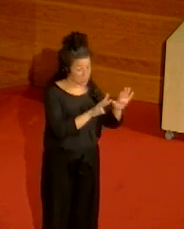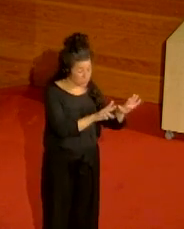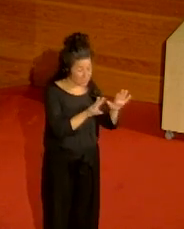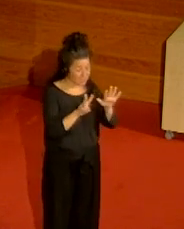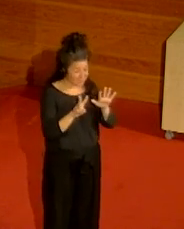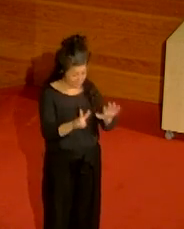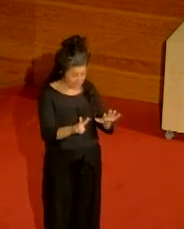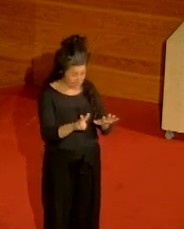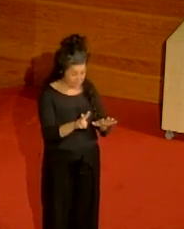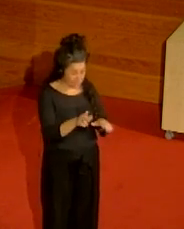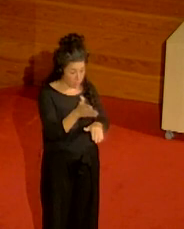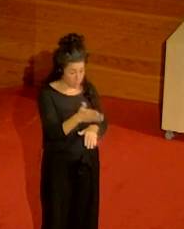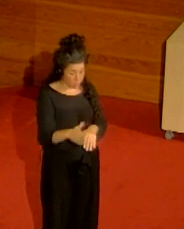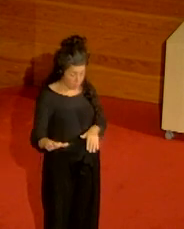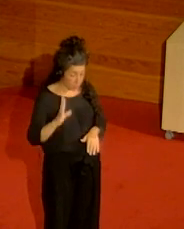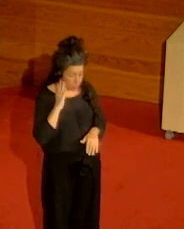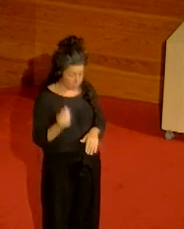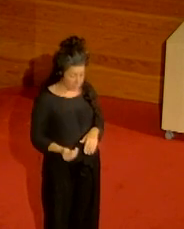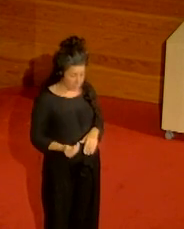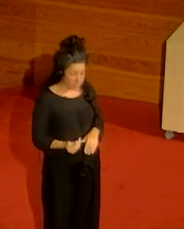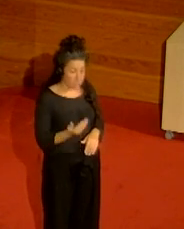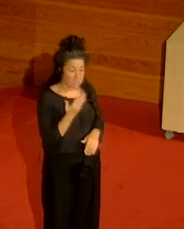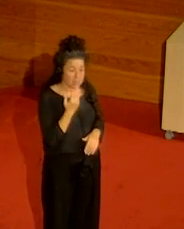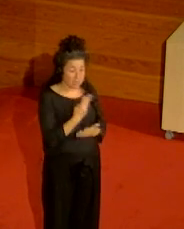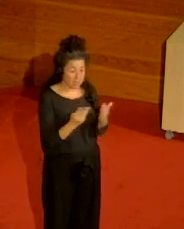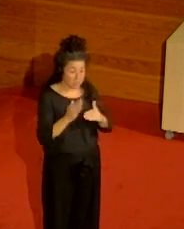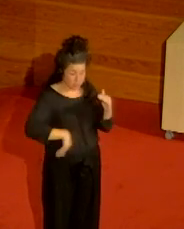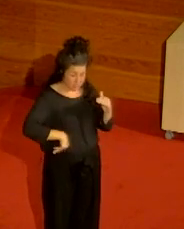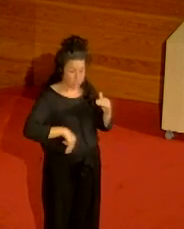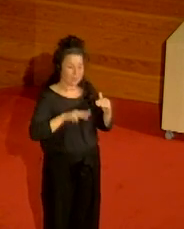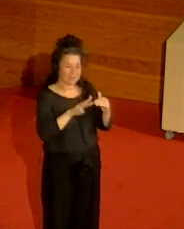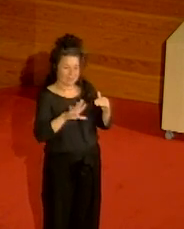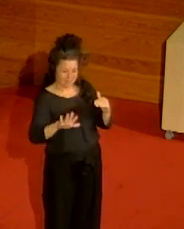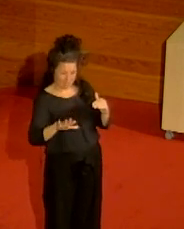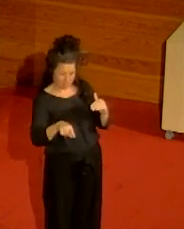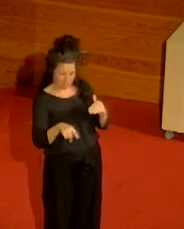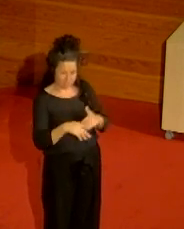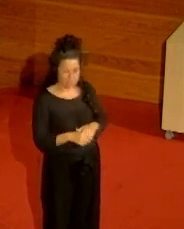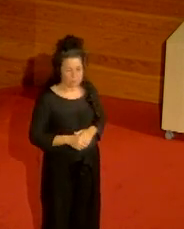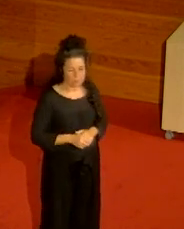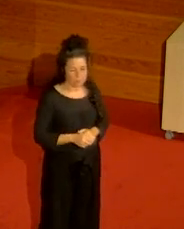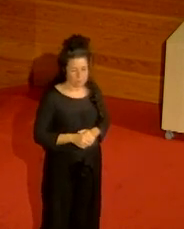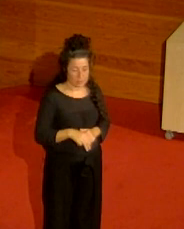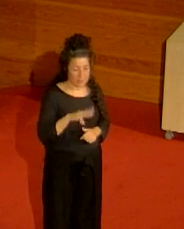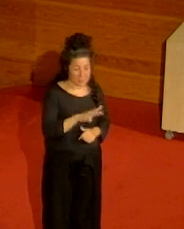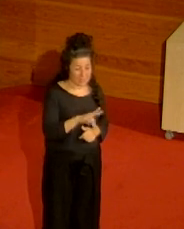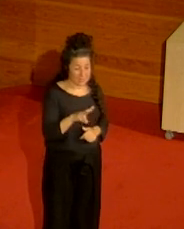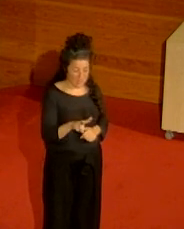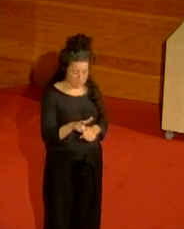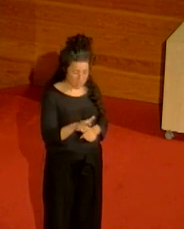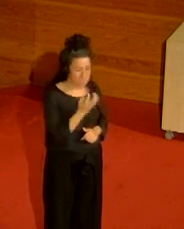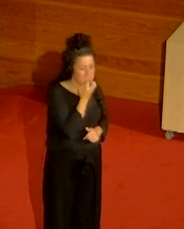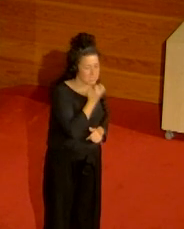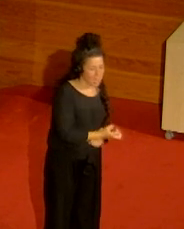muertos en lo que va de año 35 de ellos menores y 32 de lado israelí